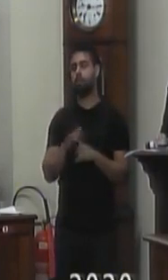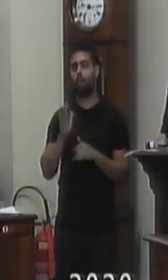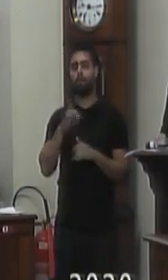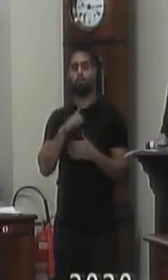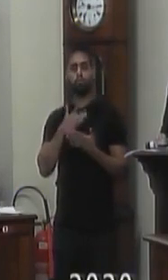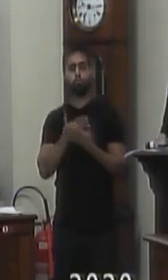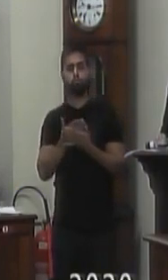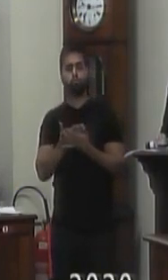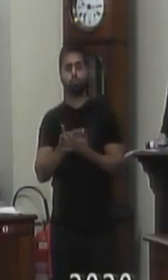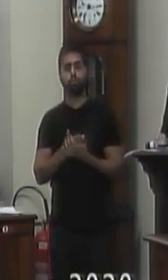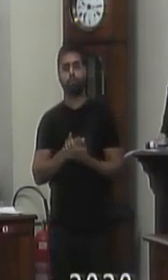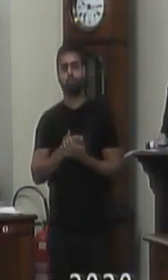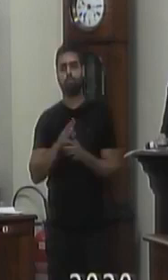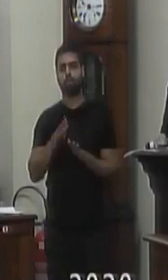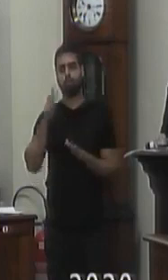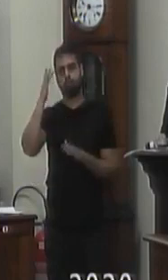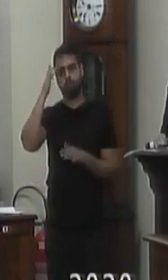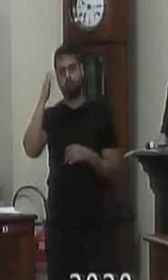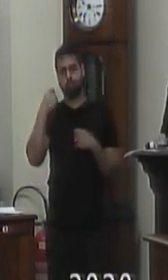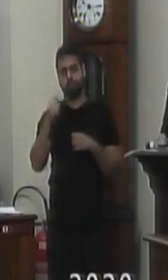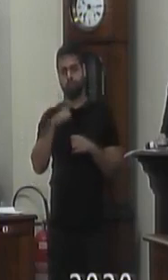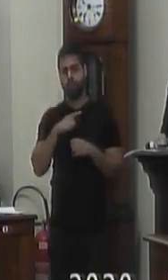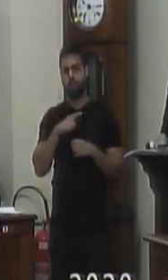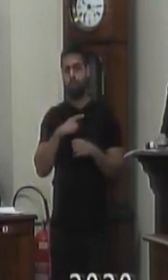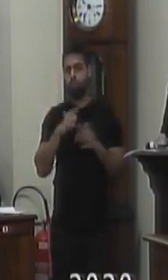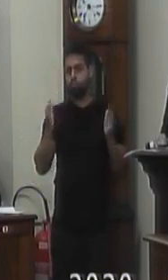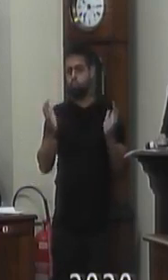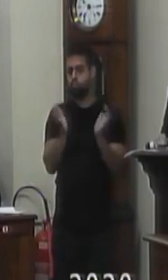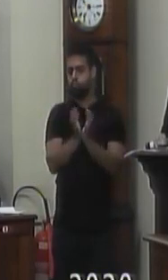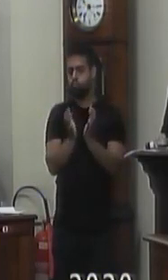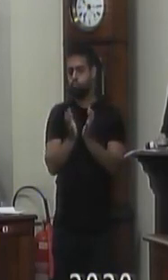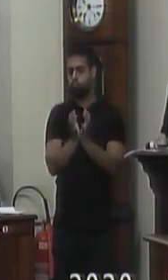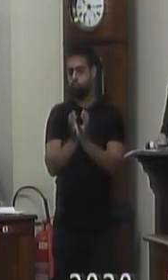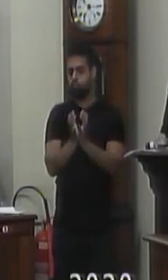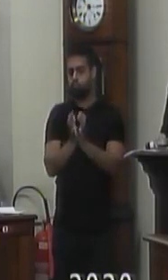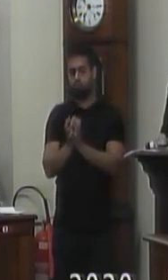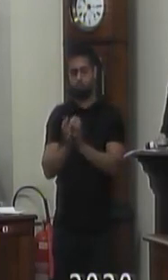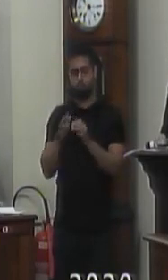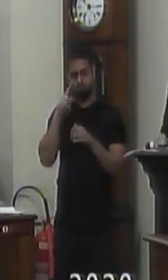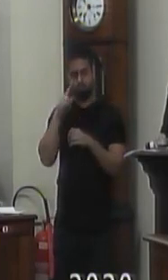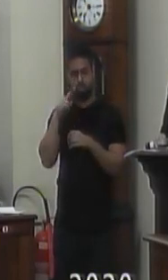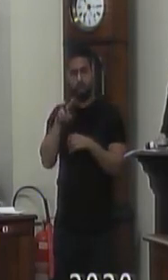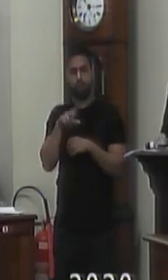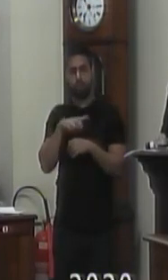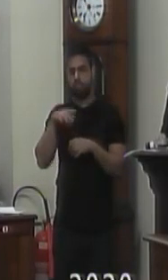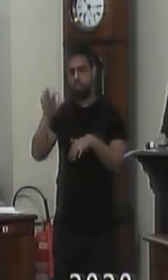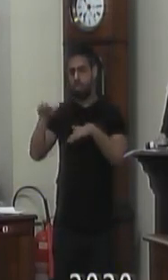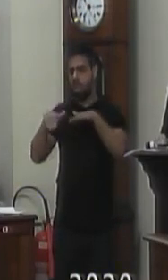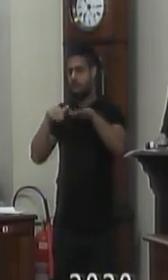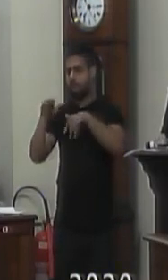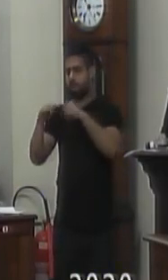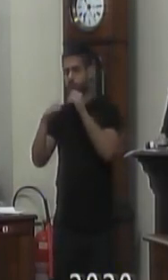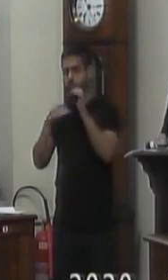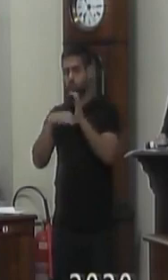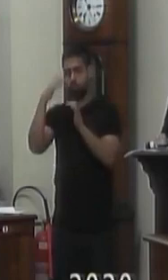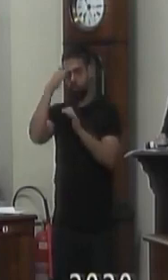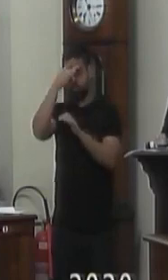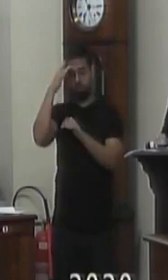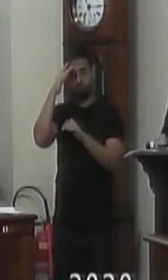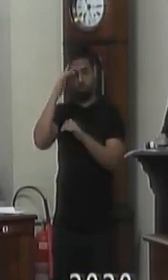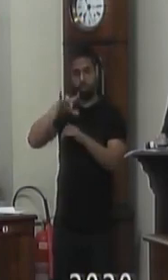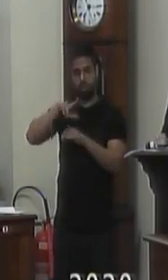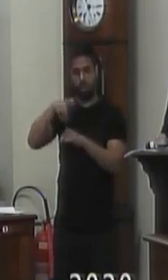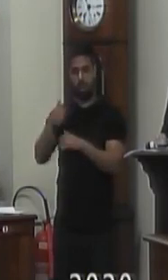estudo, mas eu acho que isso aí tinha que ter uma força-tarefa, uma força-tarefa, chamar todos aqueles comerciantes,